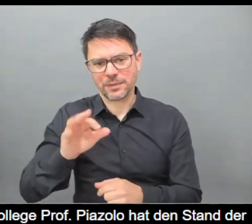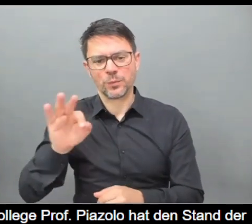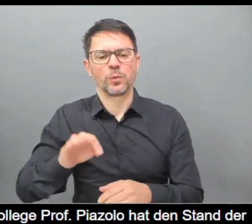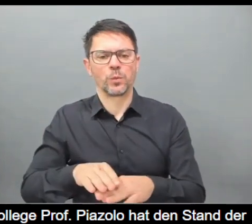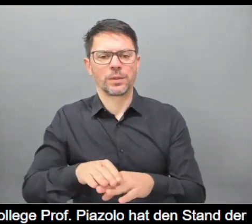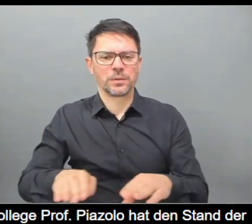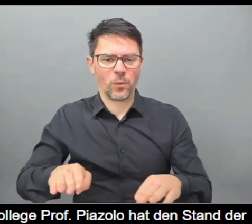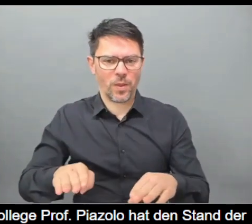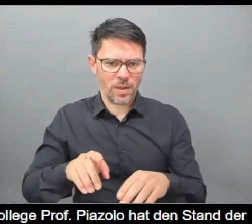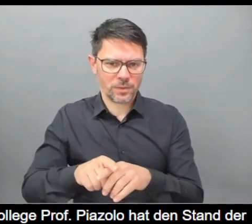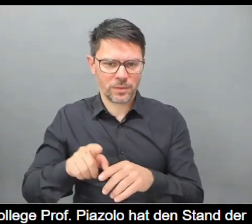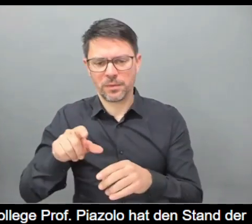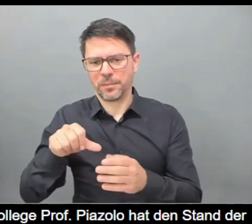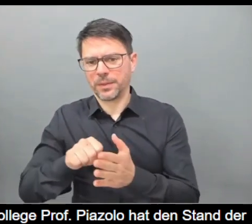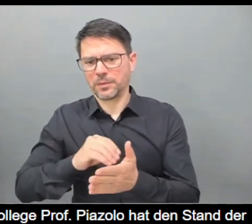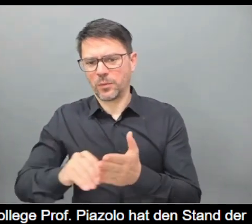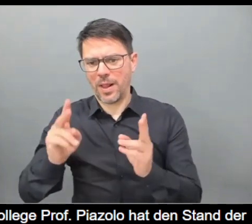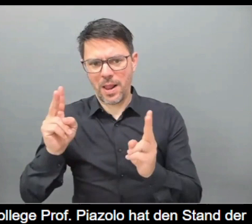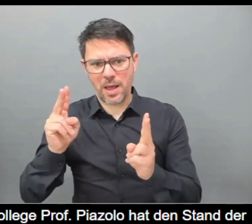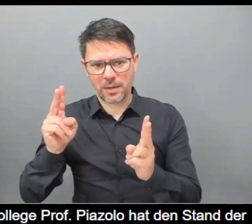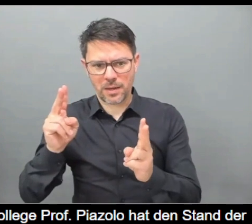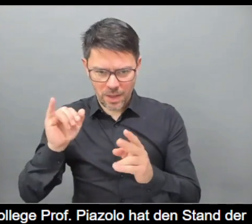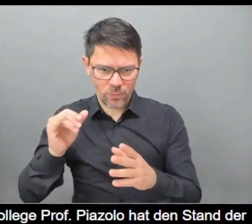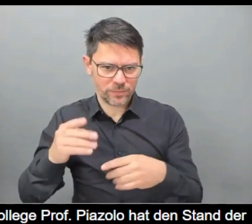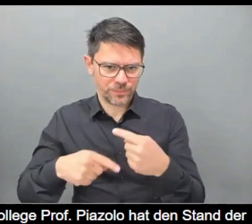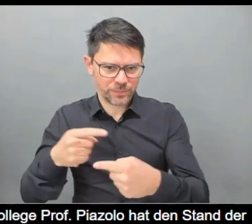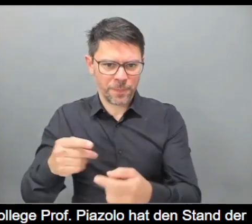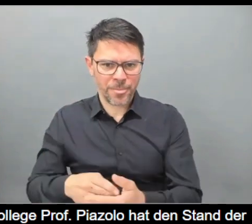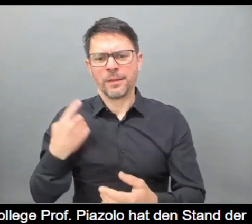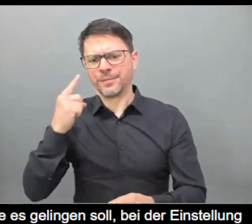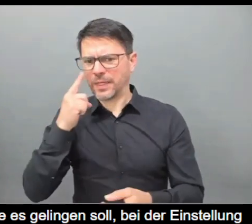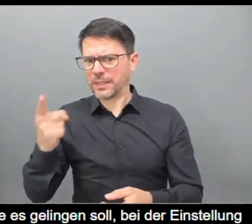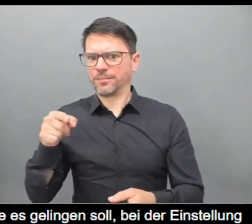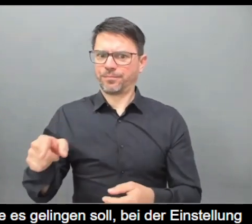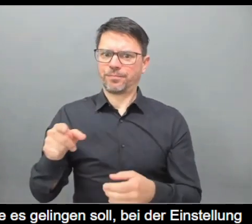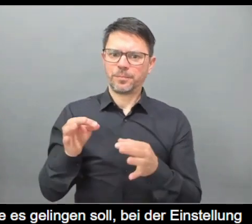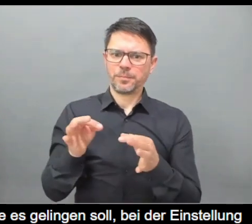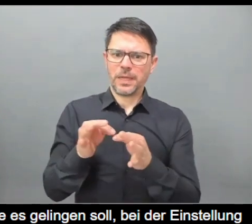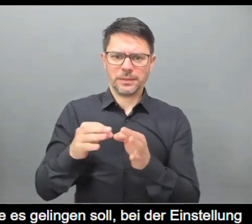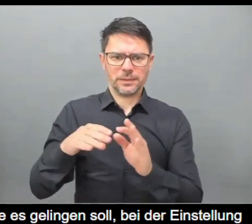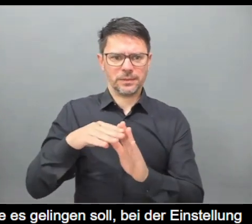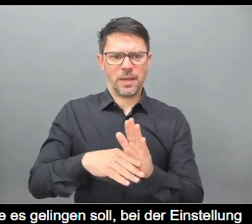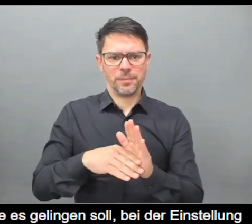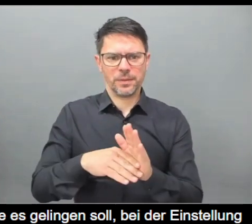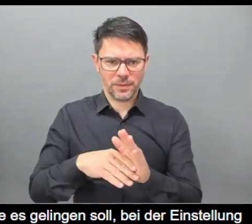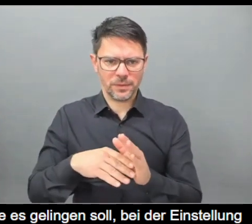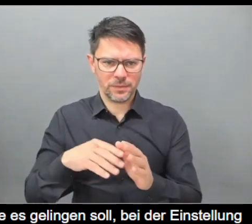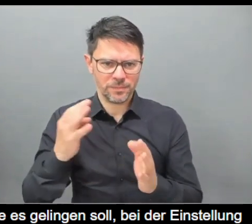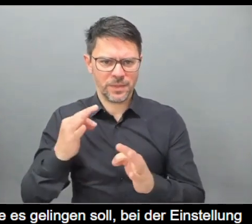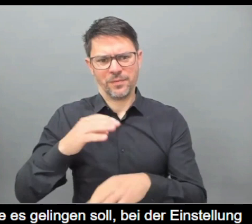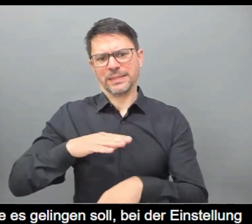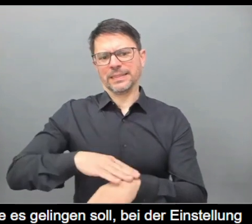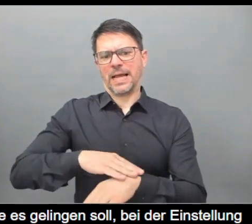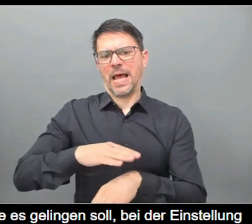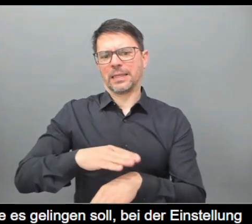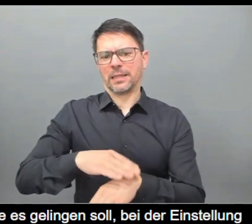Es gibt mehr Studienplätze als Bewerberinnen und Bewerber und der Wissenschaftsminister hat es